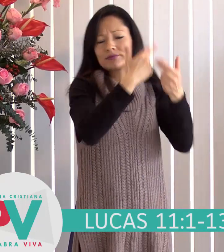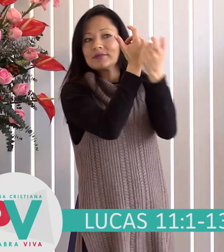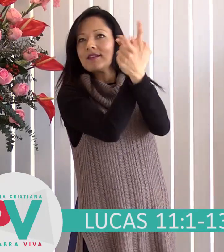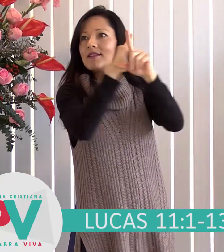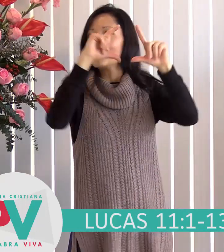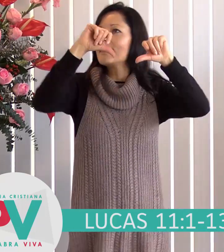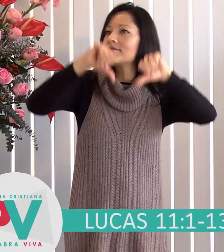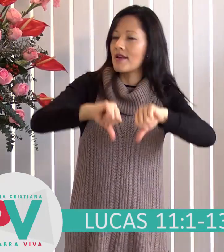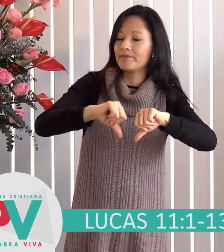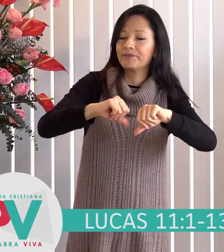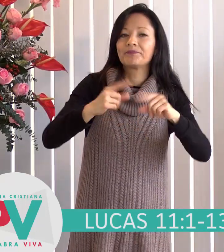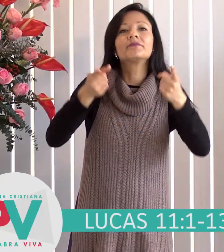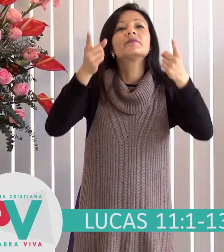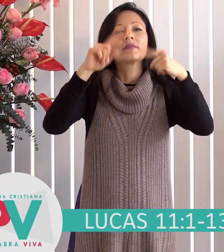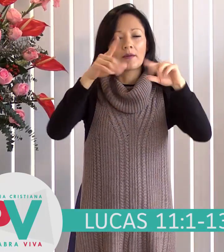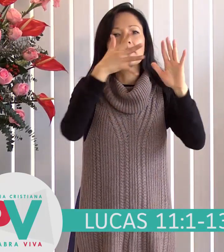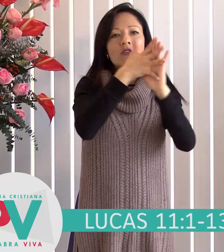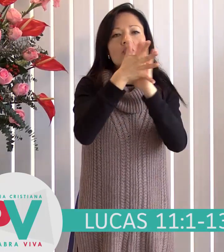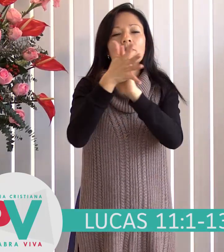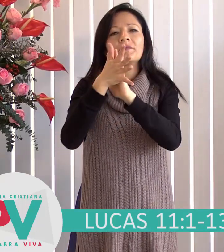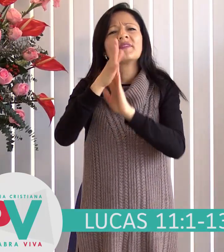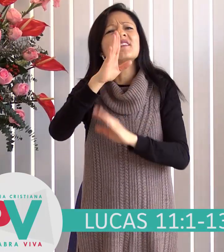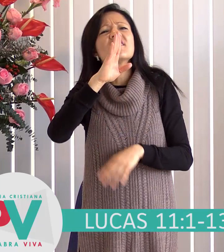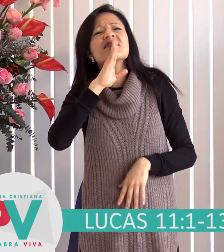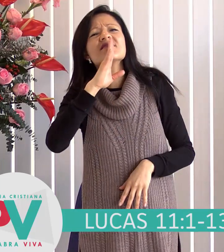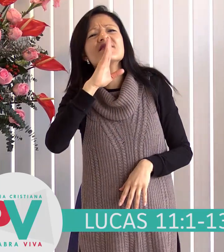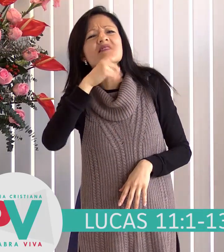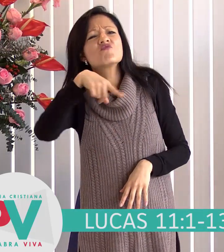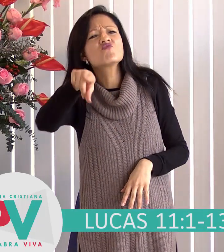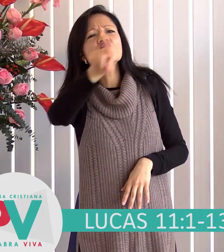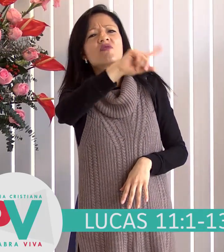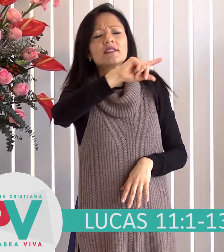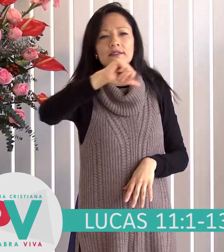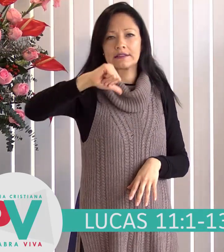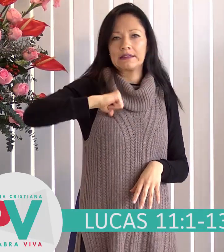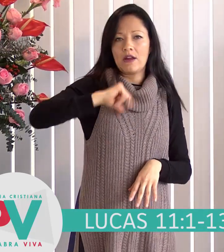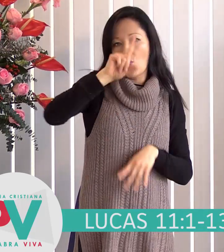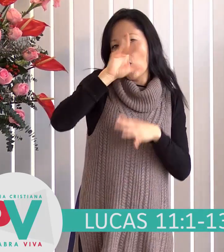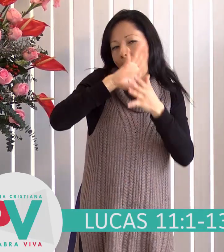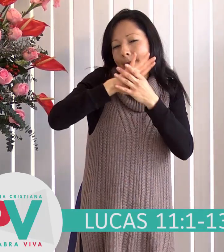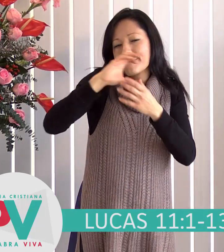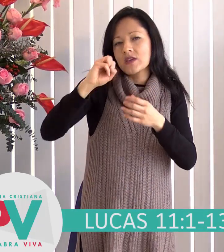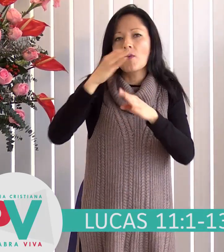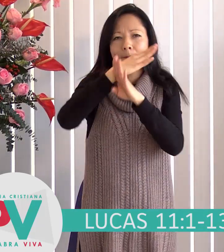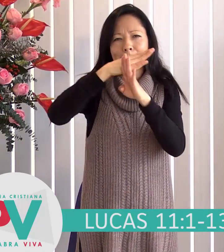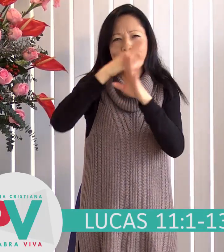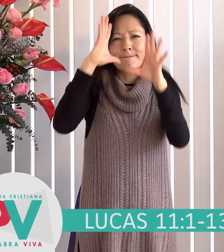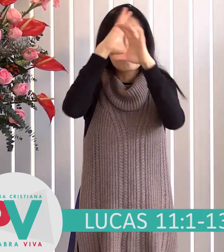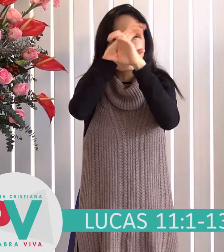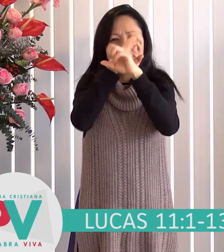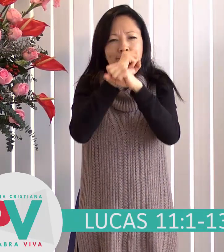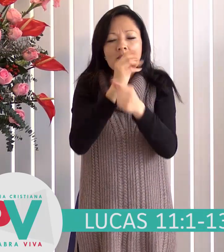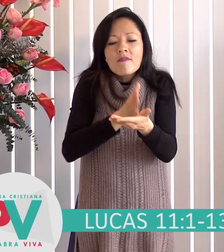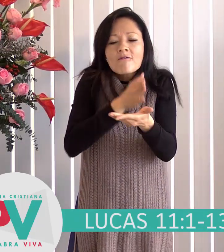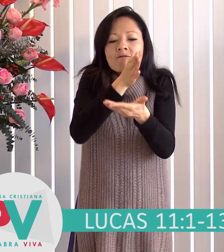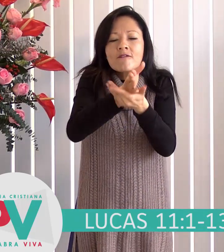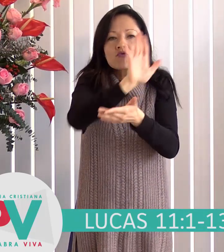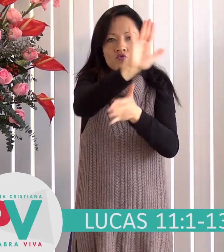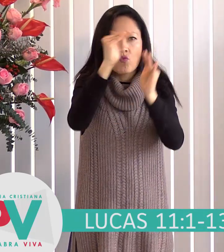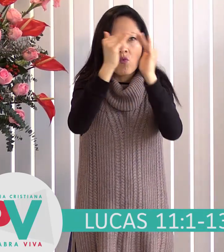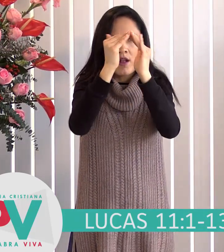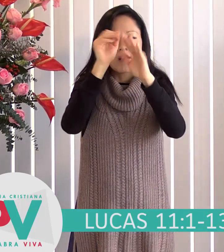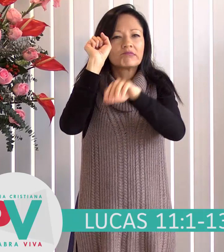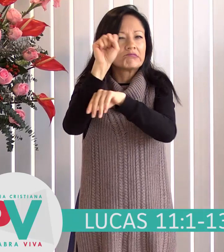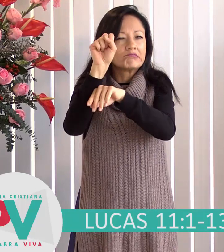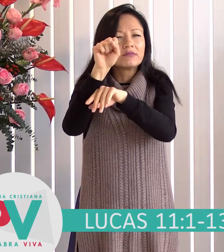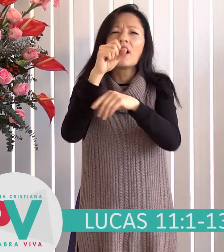Les dijo también: ¿quién de vosotros que tenga un amigo va a él a medianoche y le dice: amigo, préstame